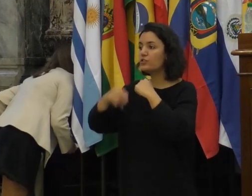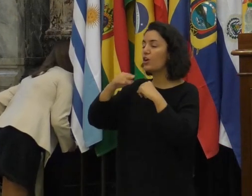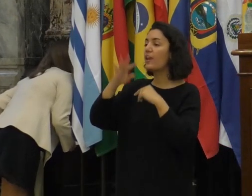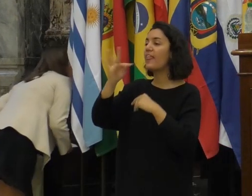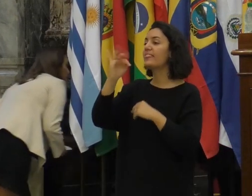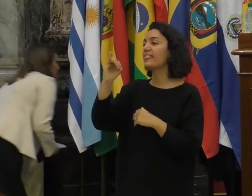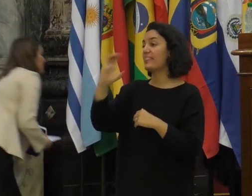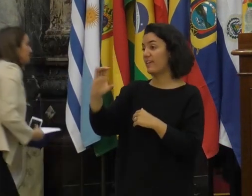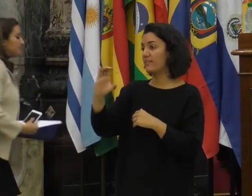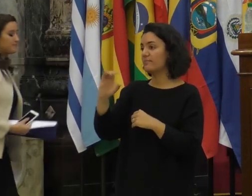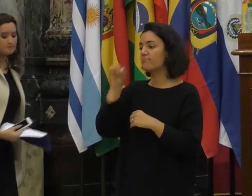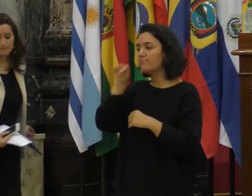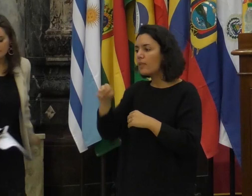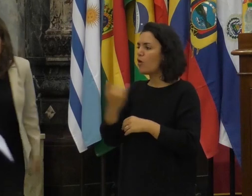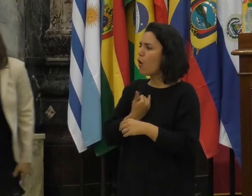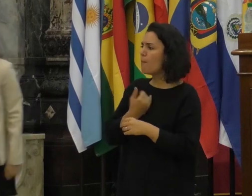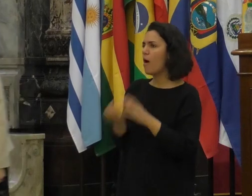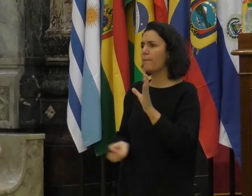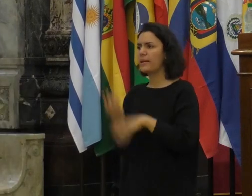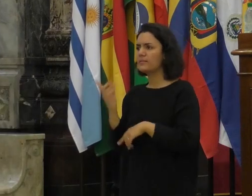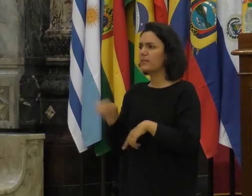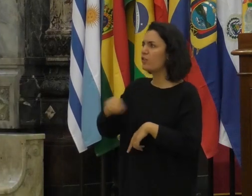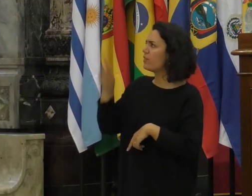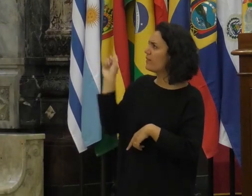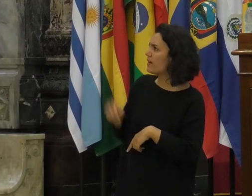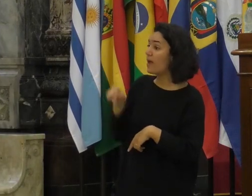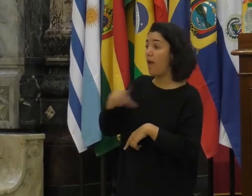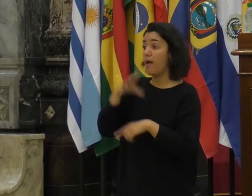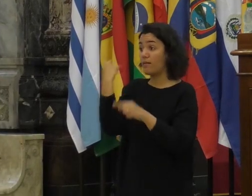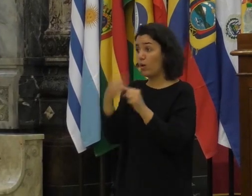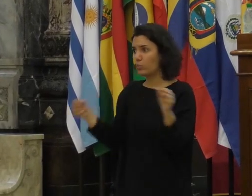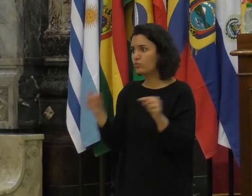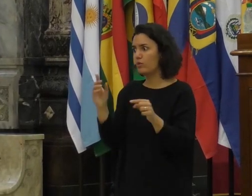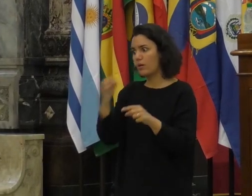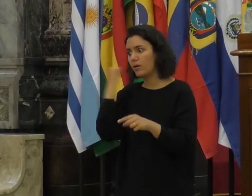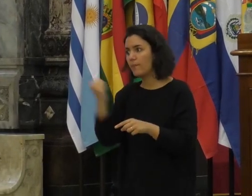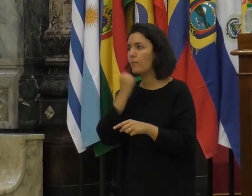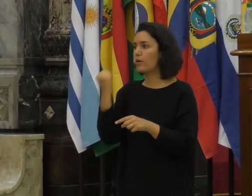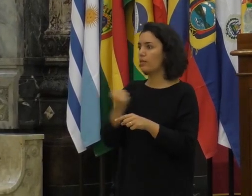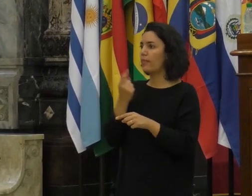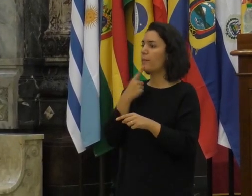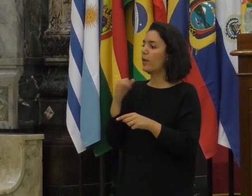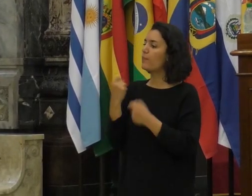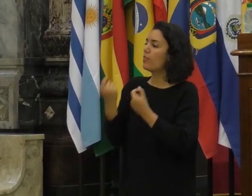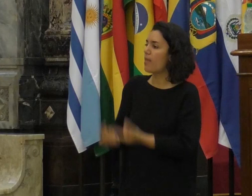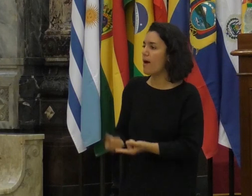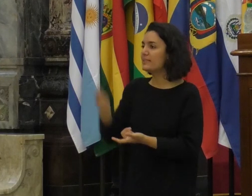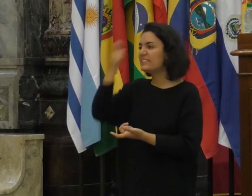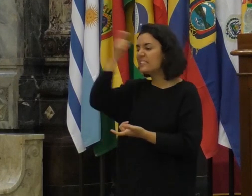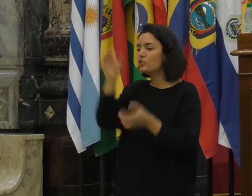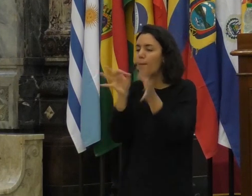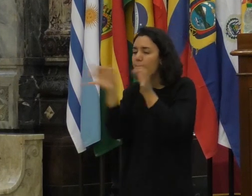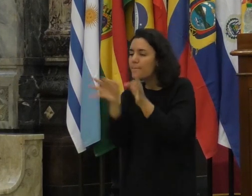TIC, que han permitido que dispongamos de recursos muy potentes como los que proporcionan, por ejemplo, la cienciometría